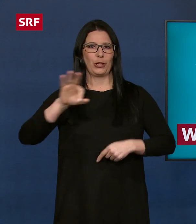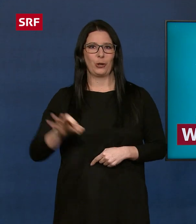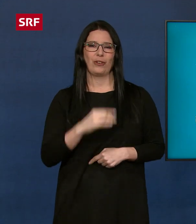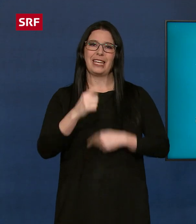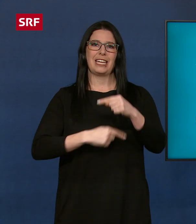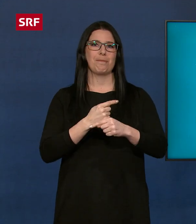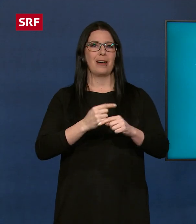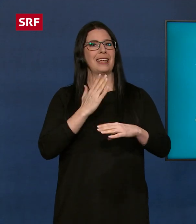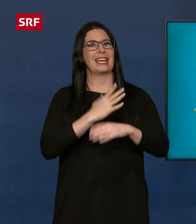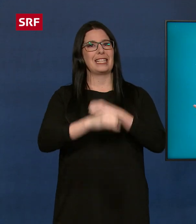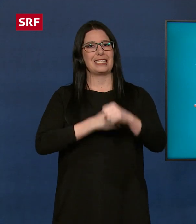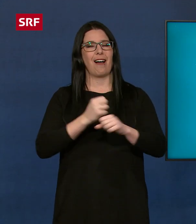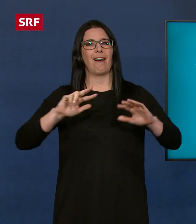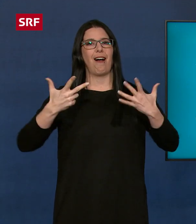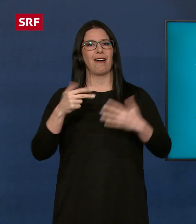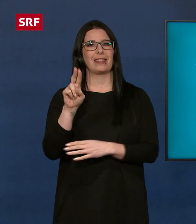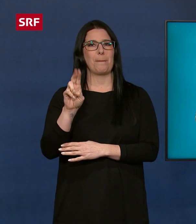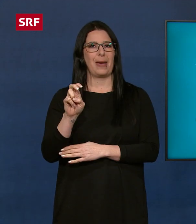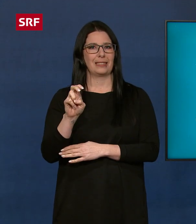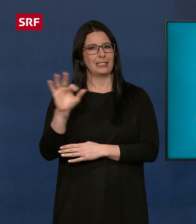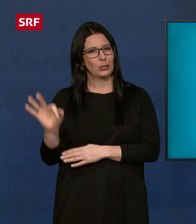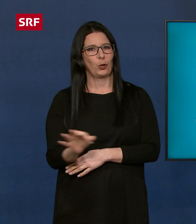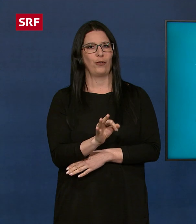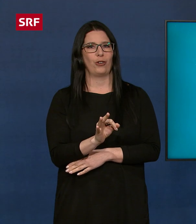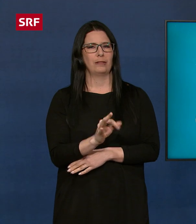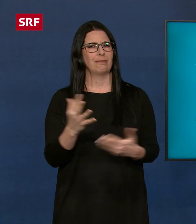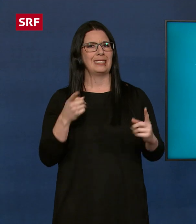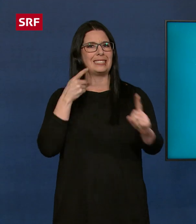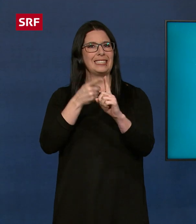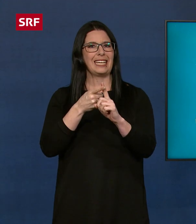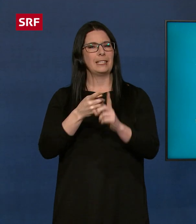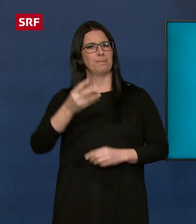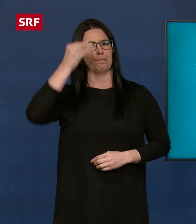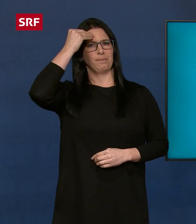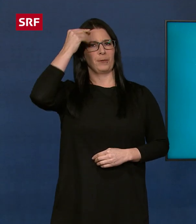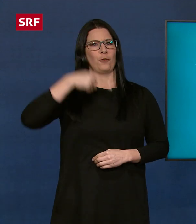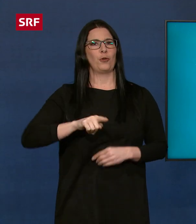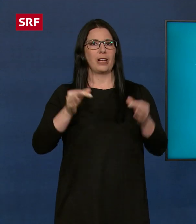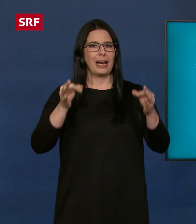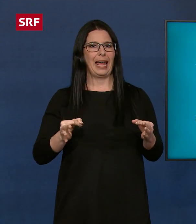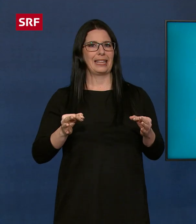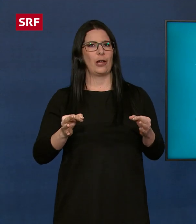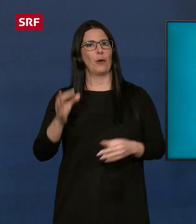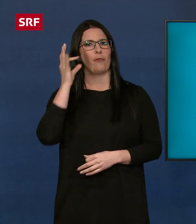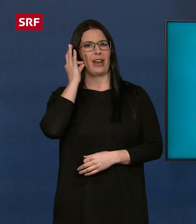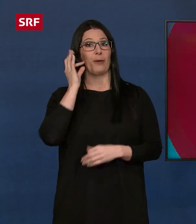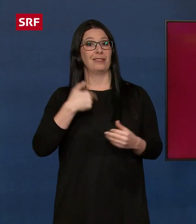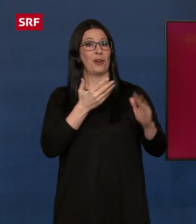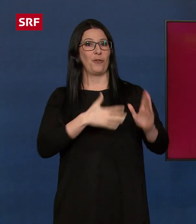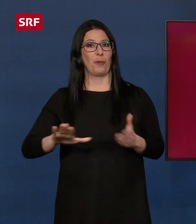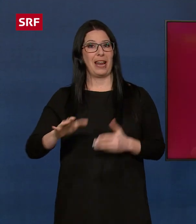8. März. An diesem Tag denken die Menschen an die Rechte für die Frauen. Dazu habe ich deine Quizfrage.